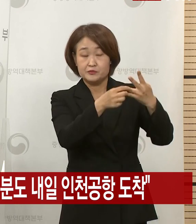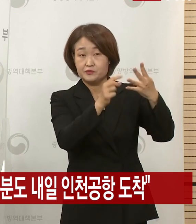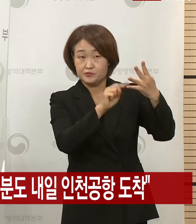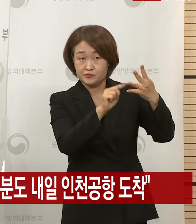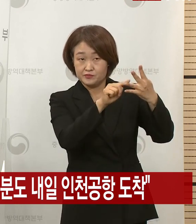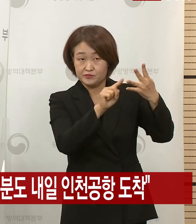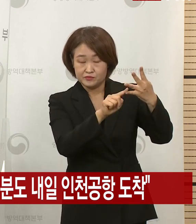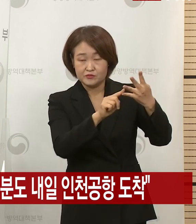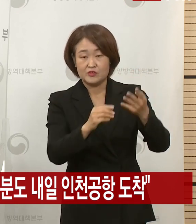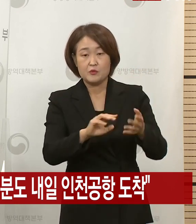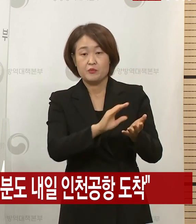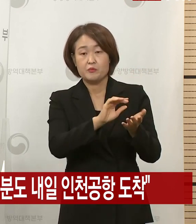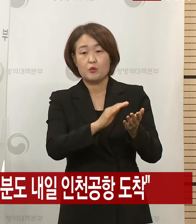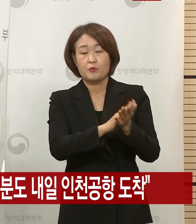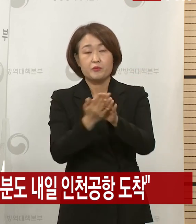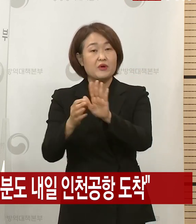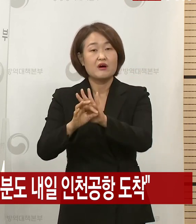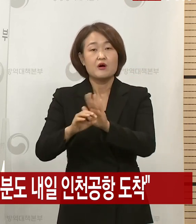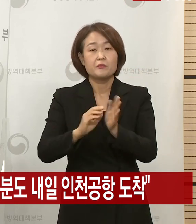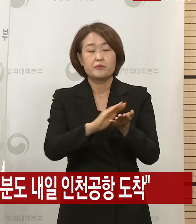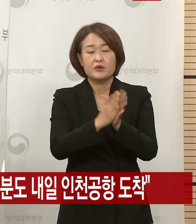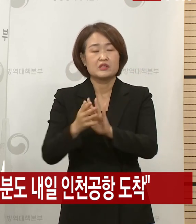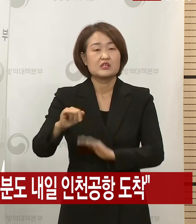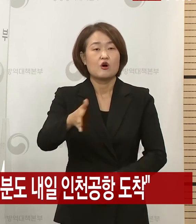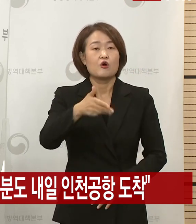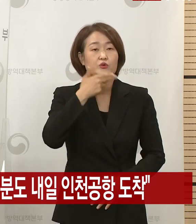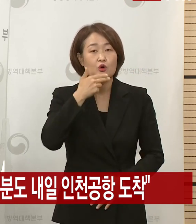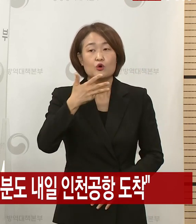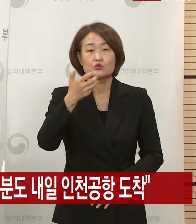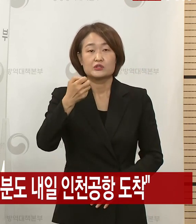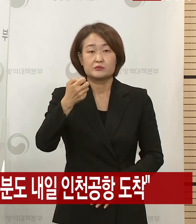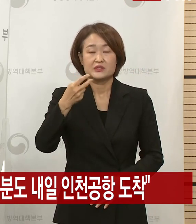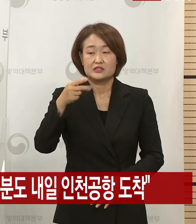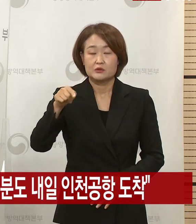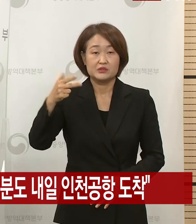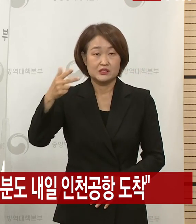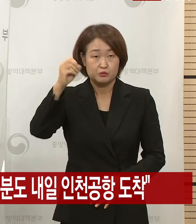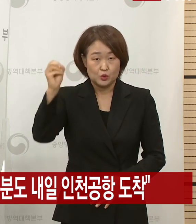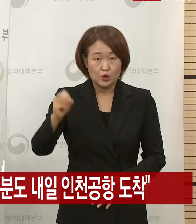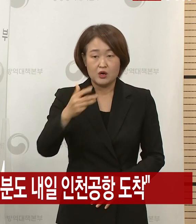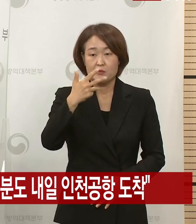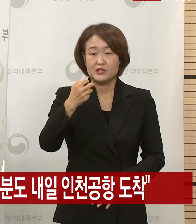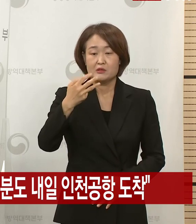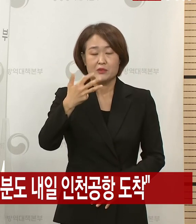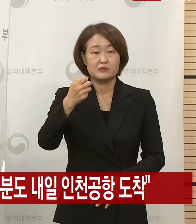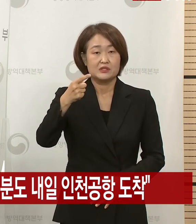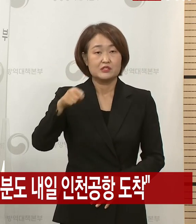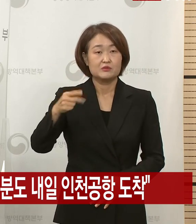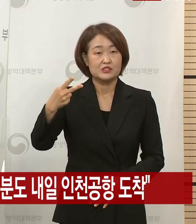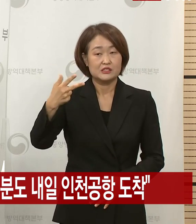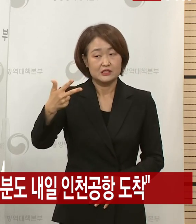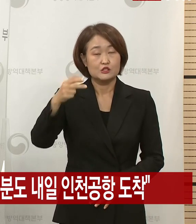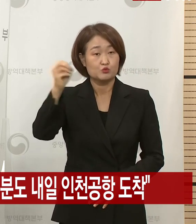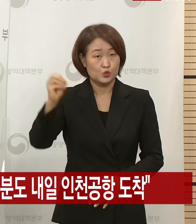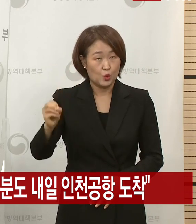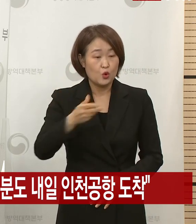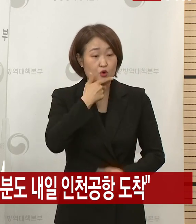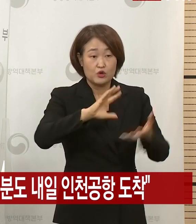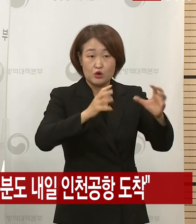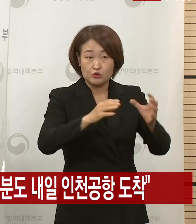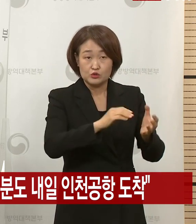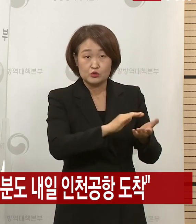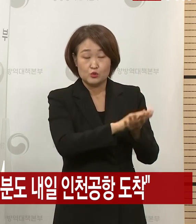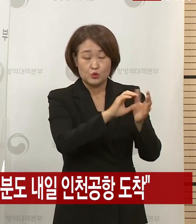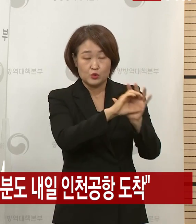2개 기관에서의 효과는 각각 92.7%와 81.3%였으며 영국형 변이가